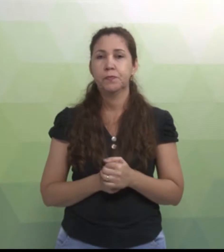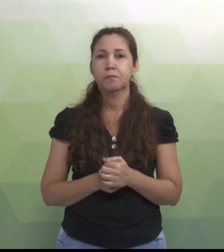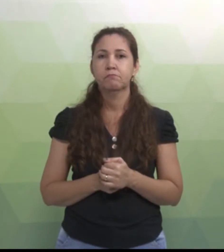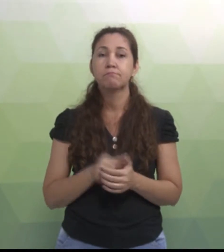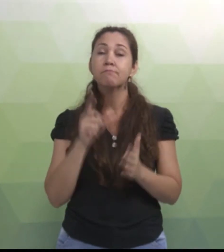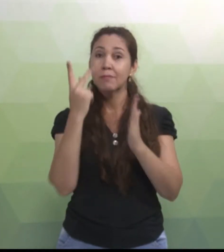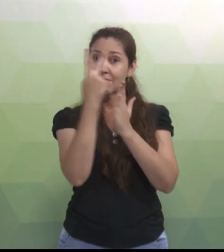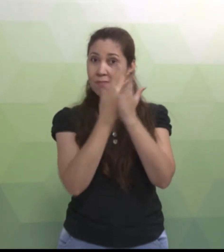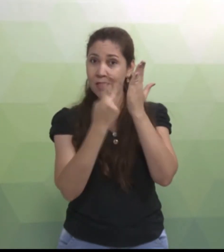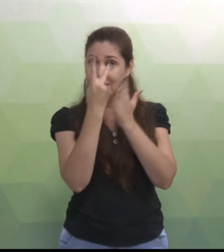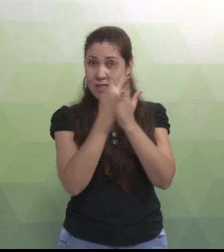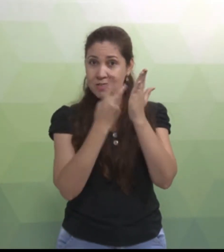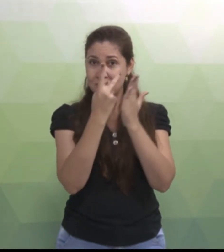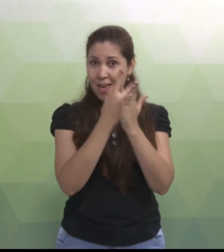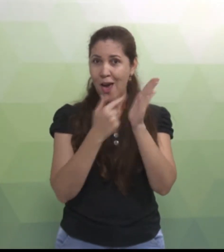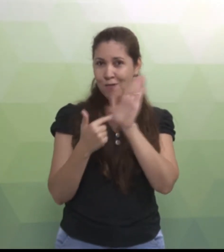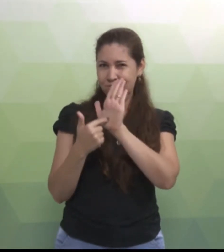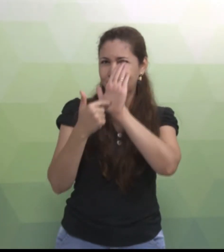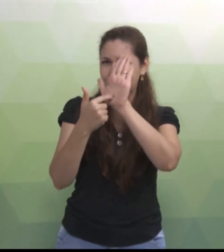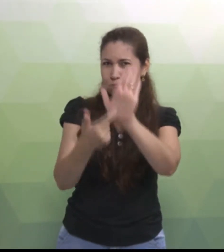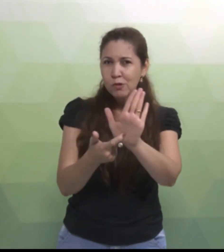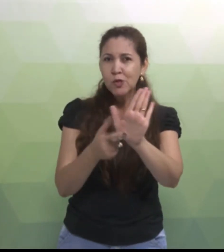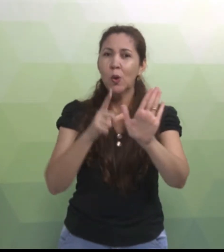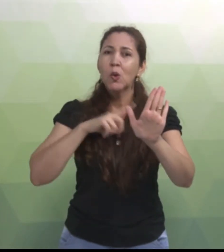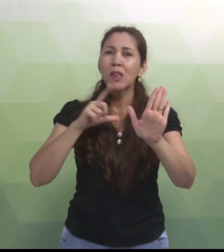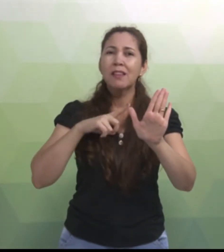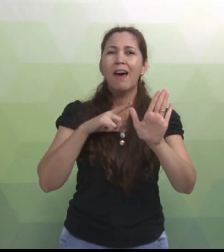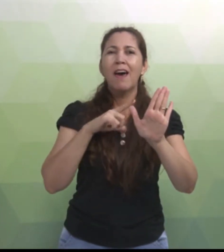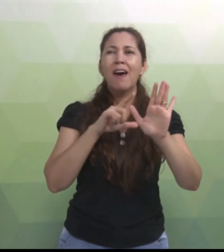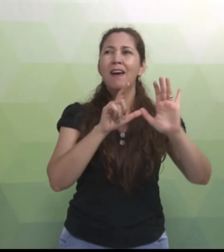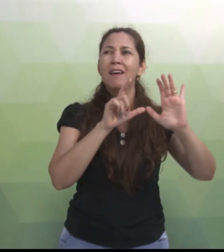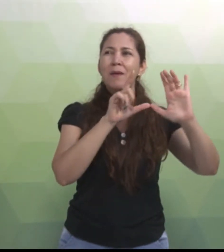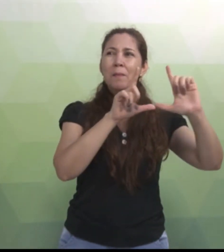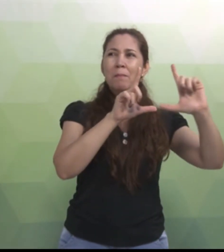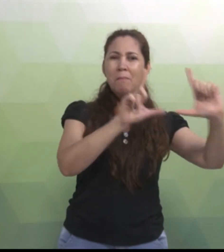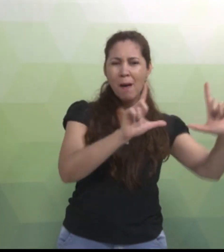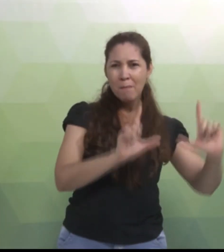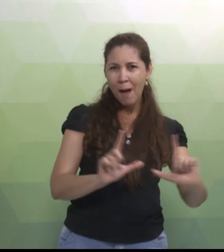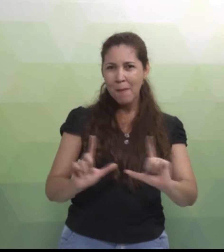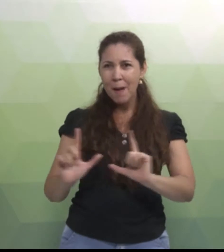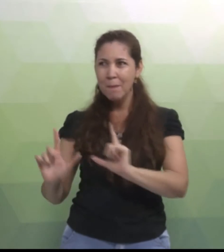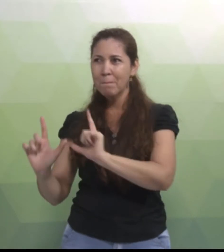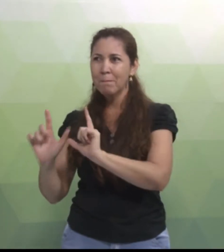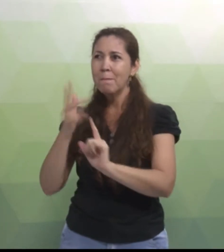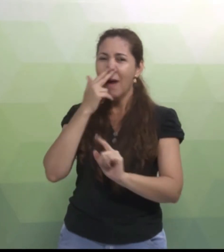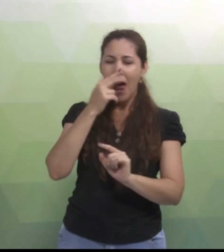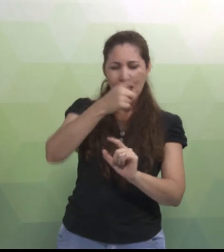A imagem que foi apresentada mostra ali uma sequência